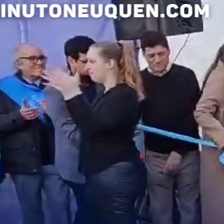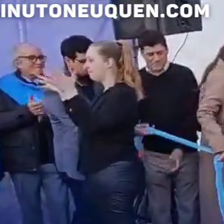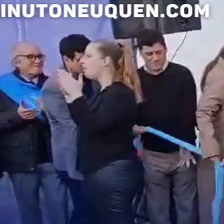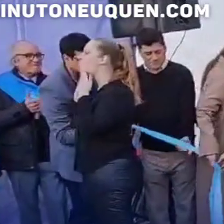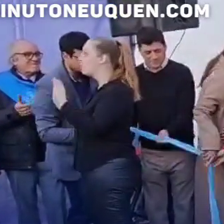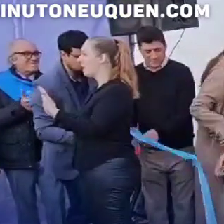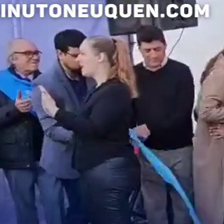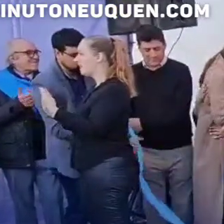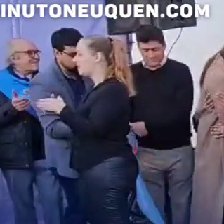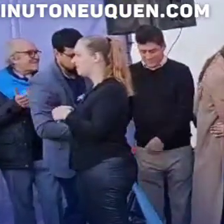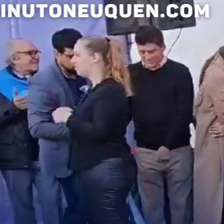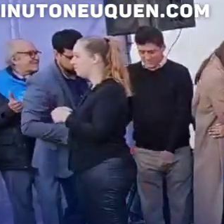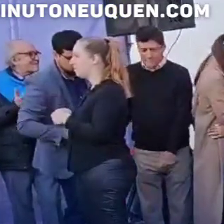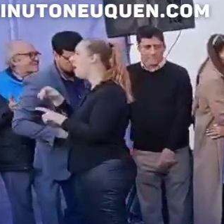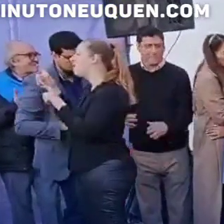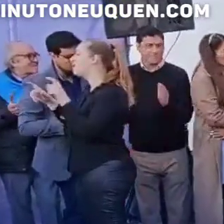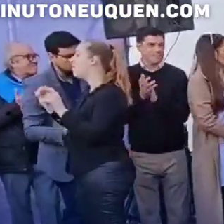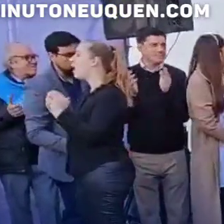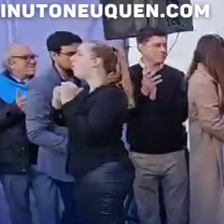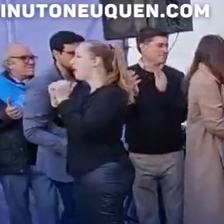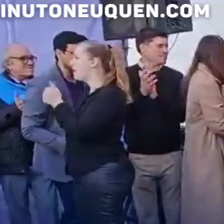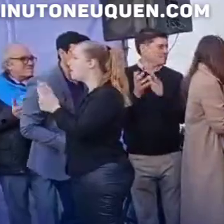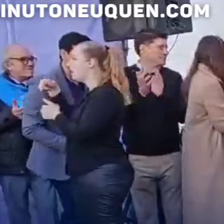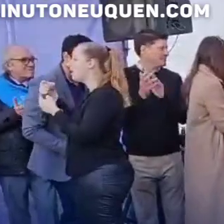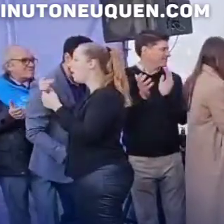Muchas gracias a quienes nos acompañaron aquí